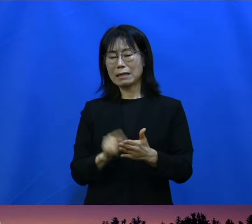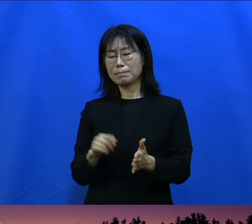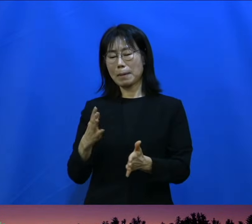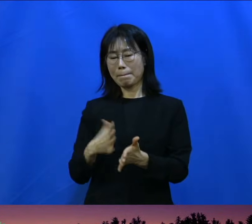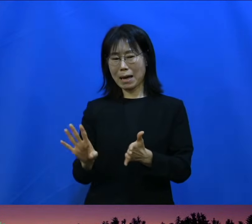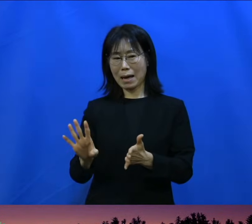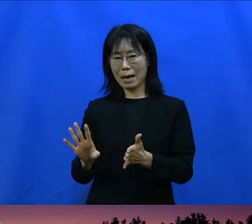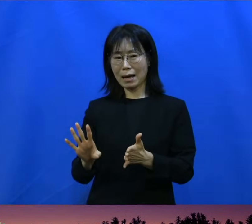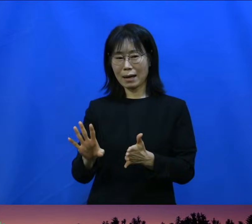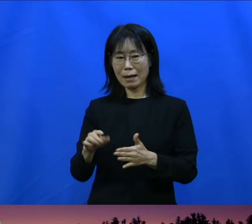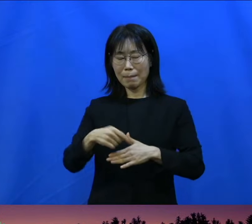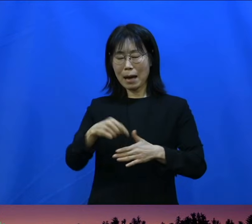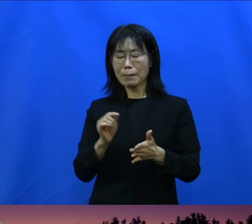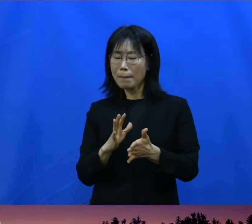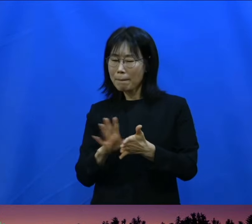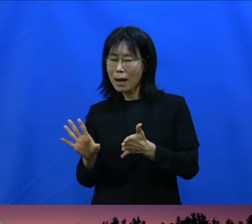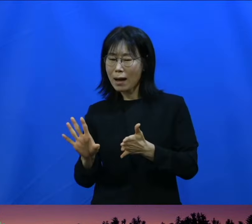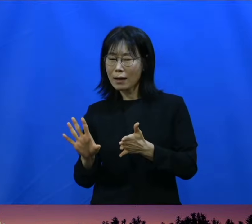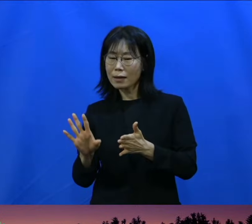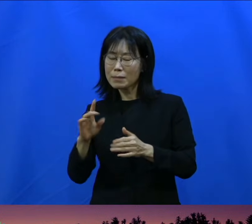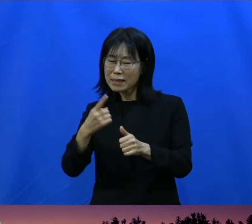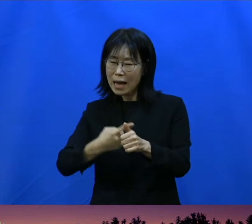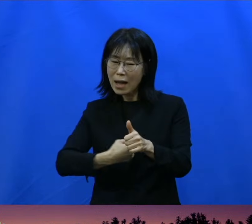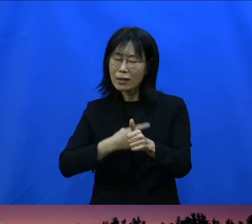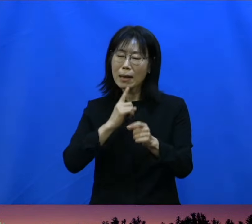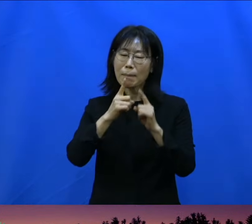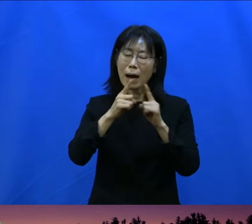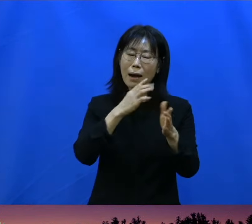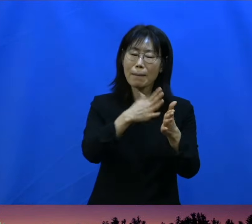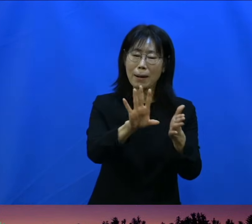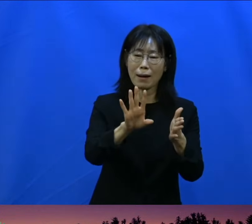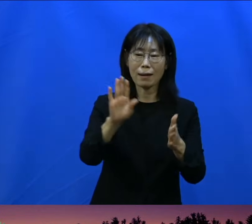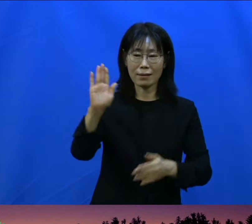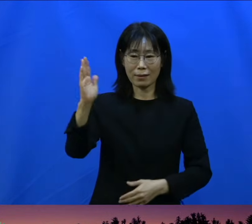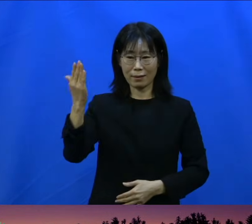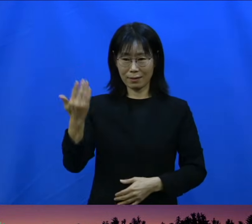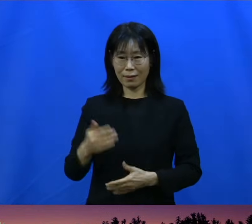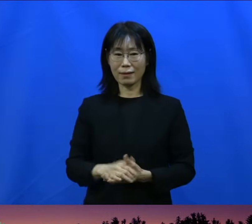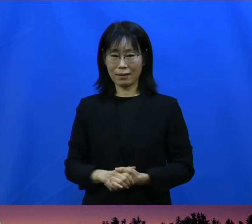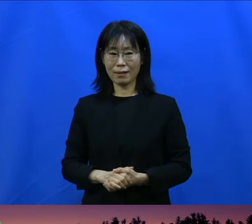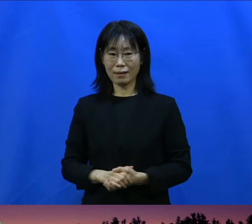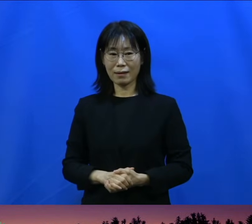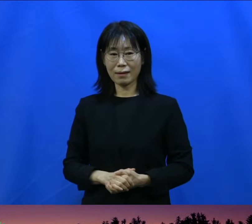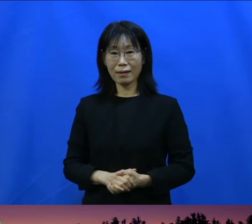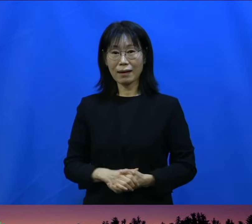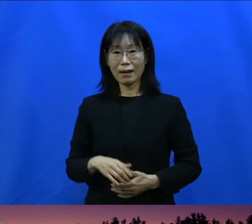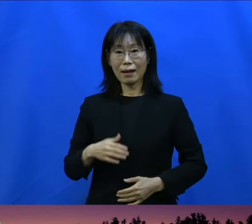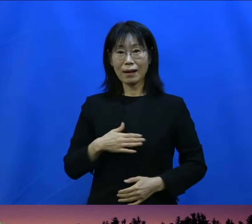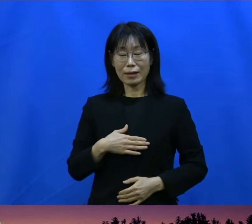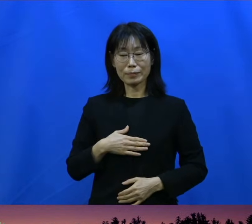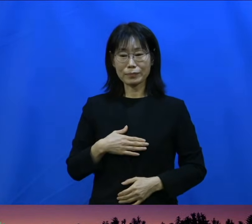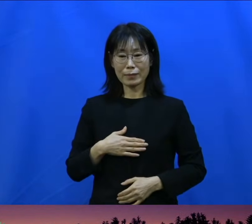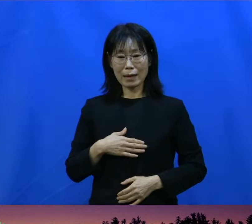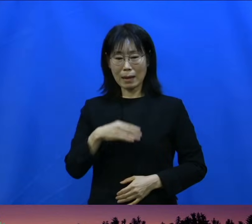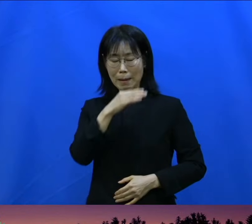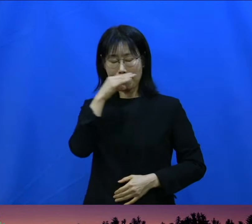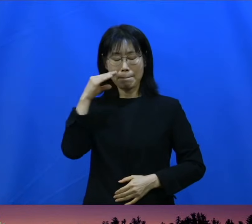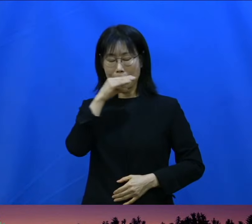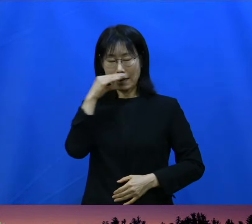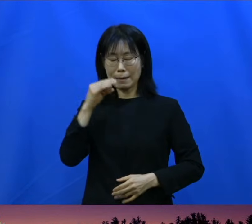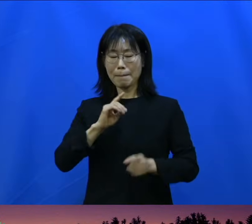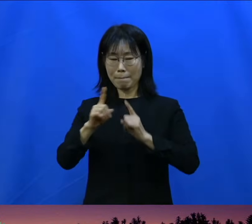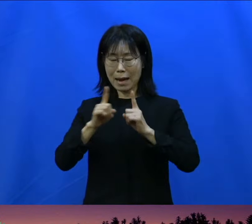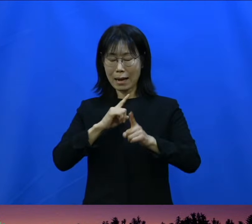아무리 좋은 말을 하고 싶어도 안 돼요. 뭐 좋은 말, 우리말 학교 뭐 이런 데 다녀도 안 돼요.